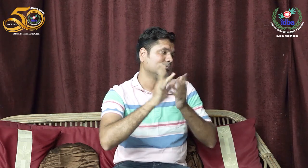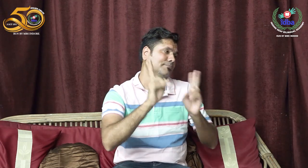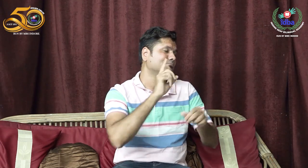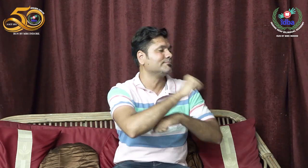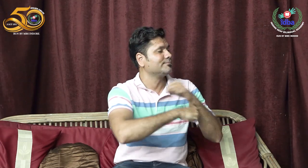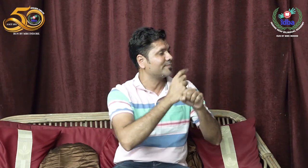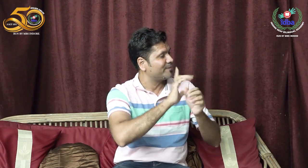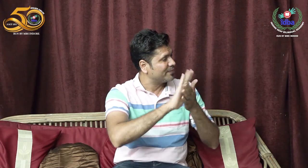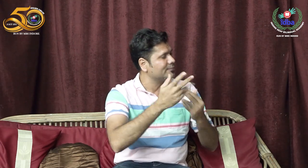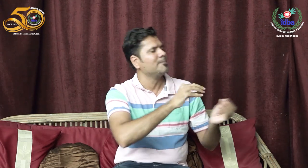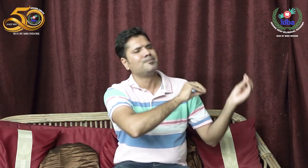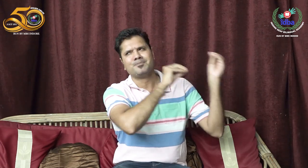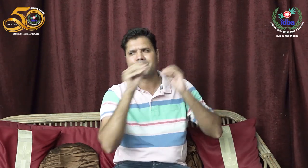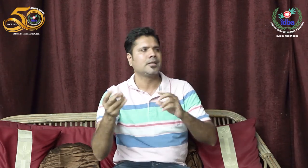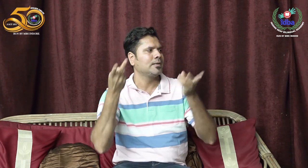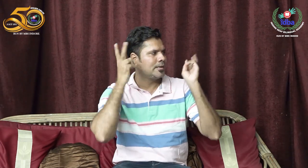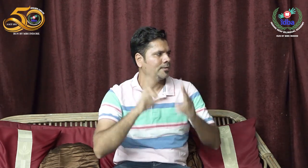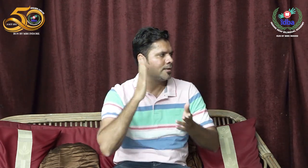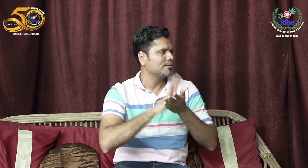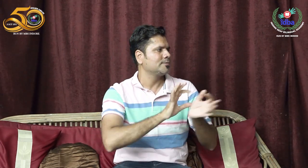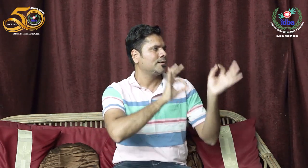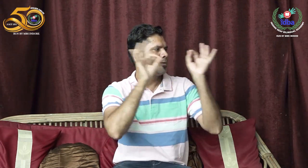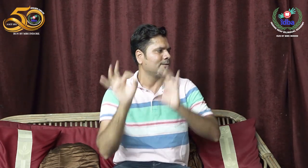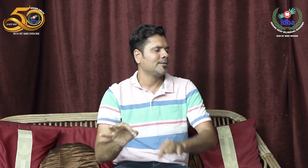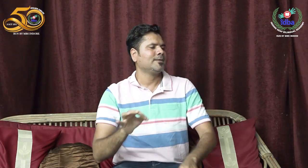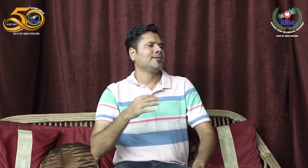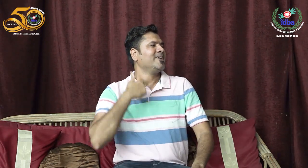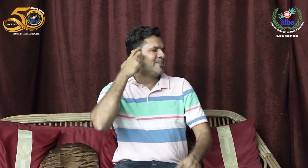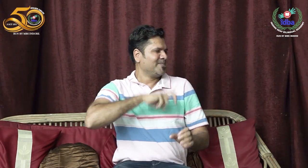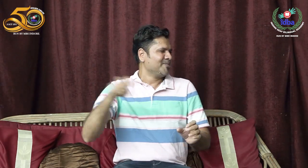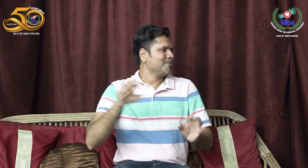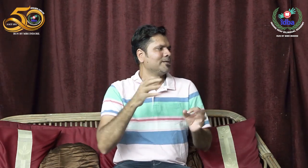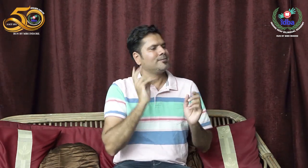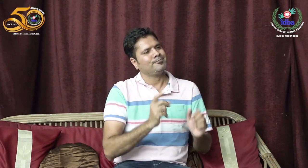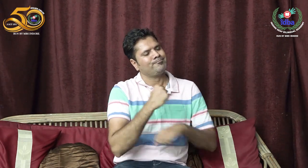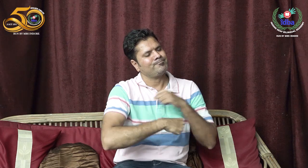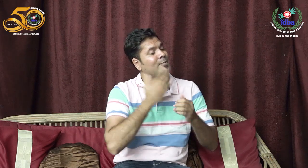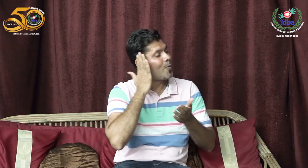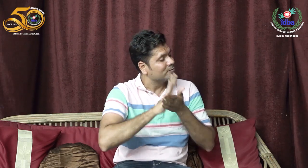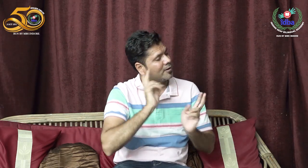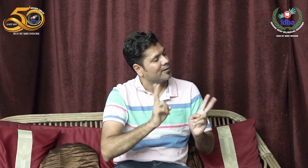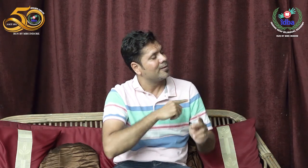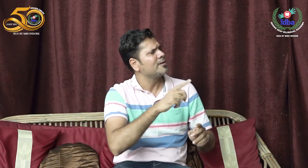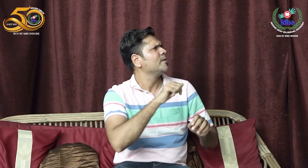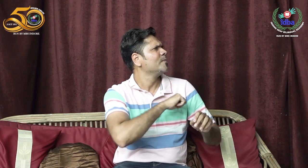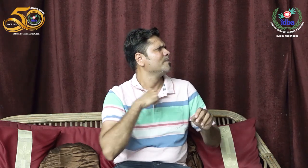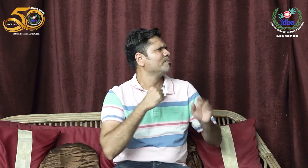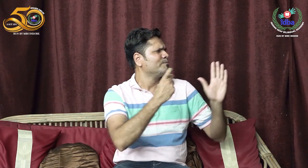रहा, फिर कुछ टाइम बाद जो है मैं बाहर आ गया। वापस मुझे हॉस्टल में आने का मेरा मन नहीं था, तो फिर मैंने